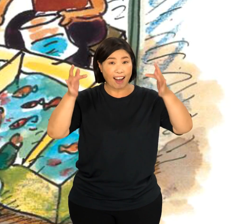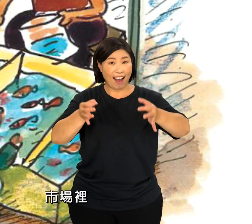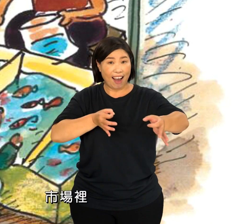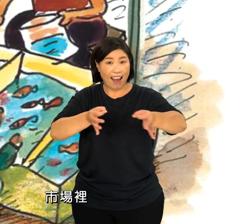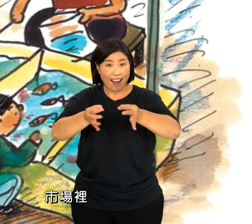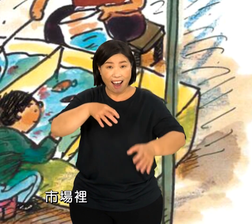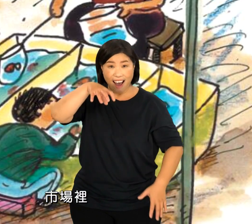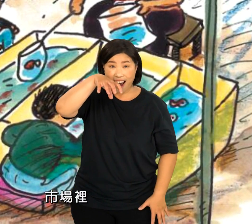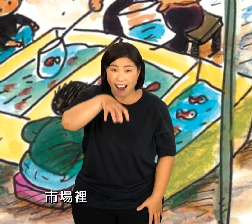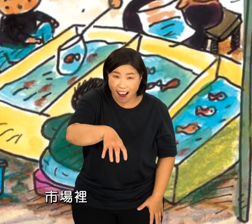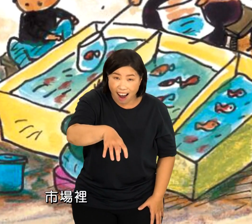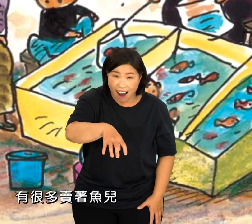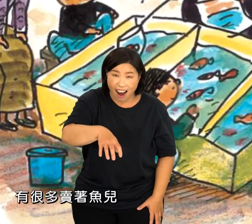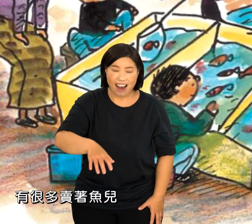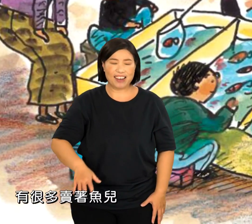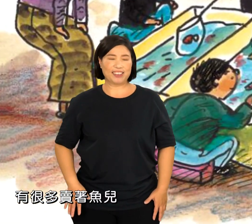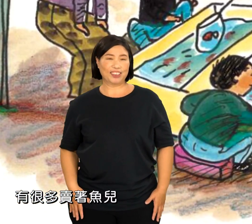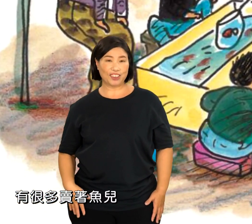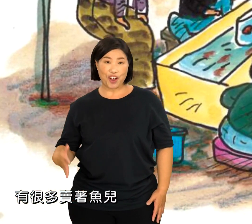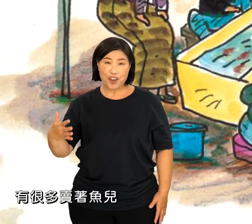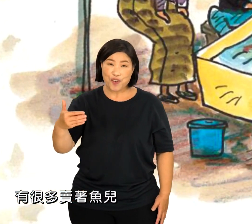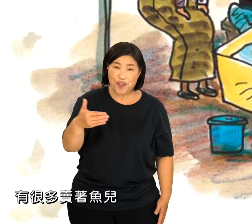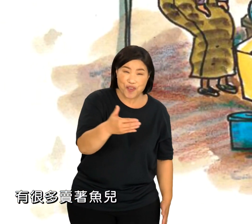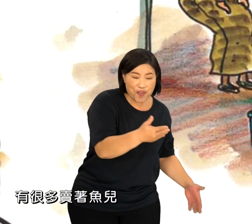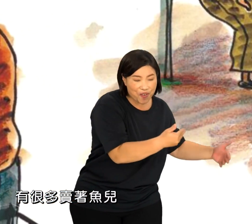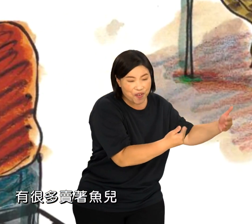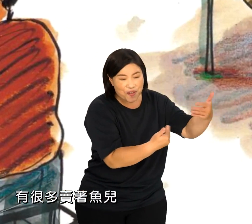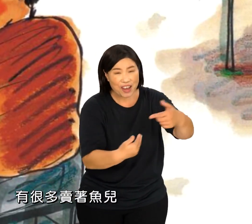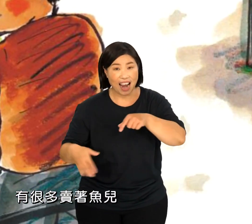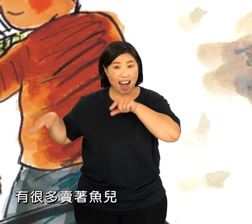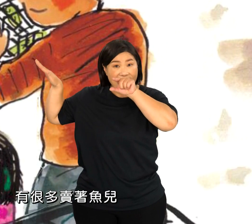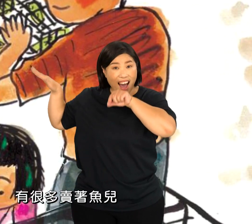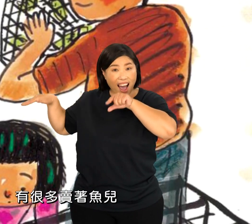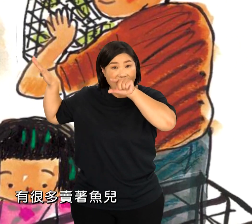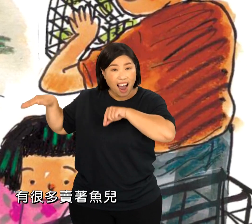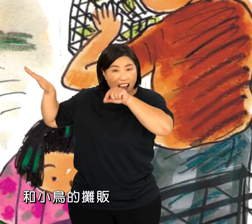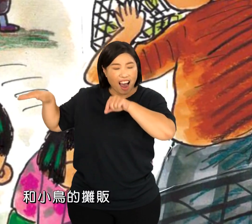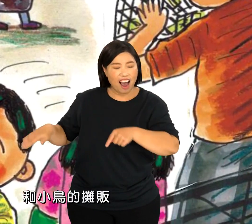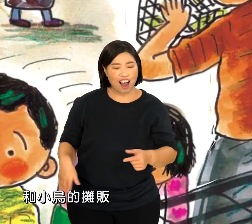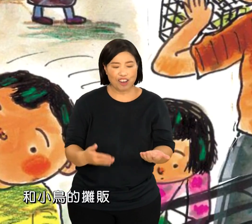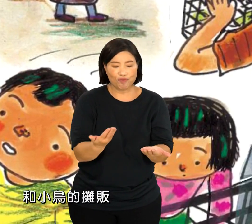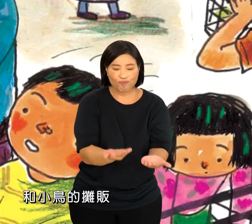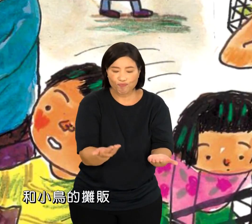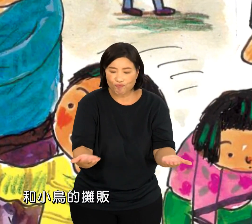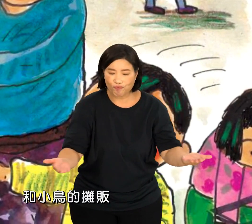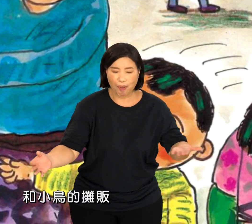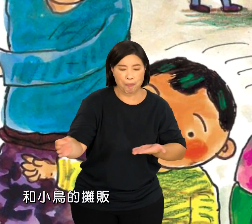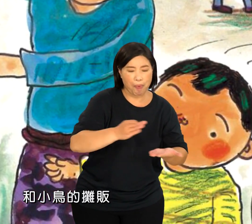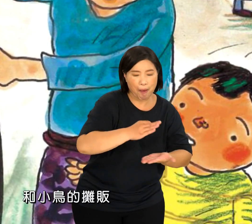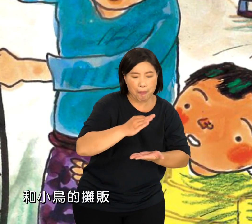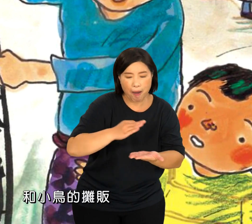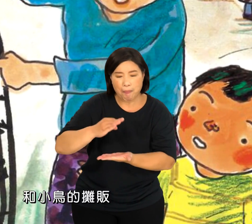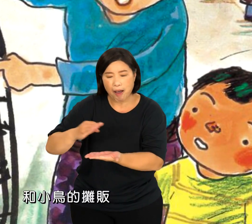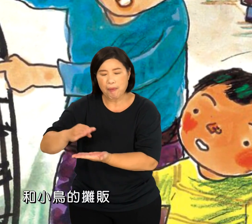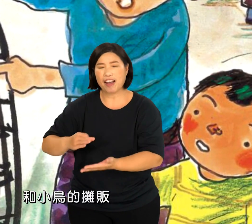市场里有很多卖着鱼儿和小鸟的摊贩，